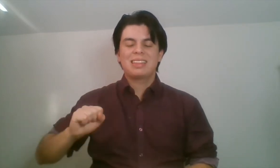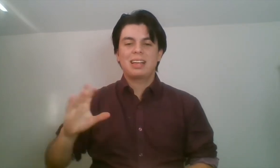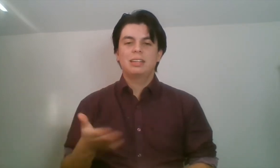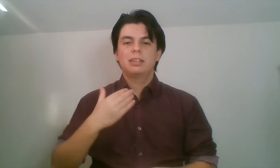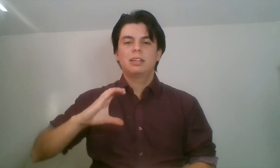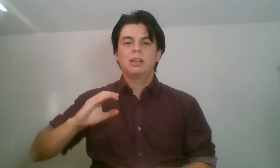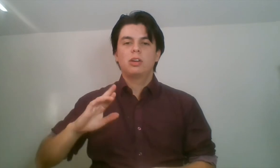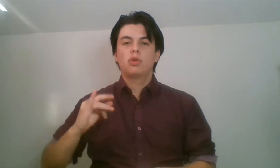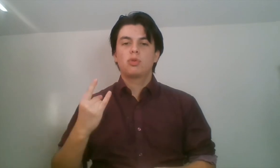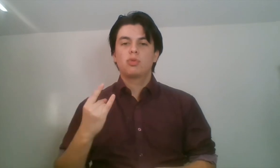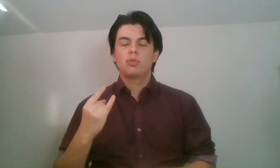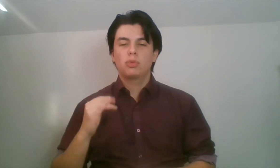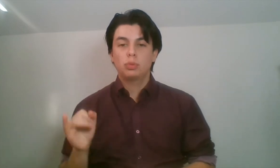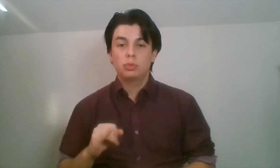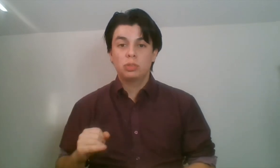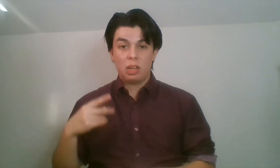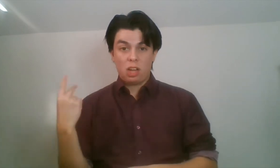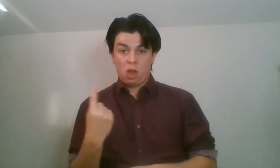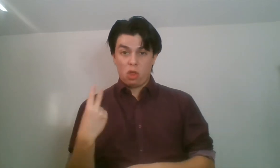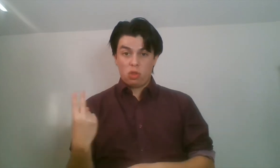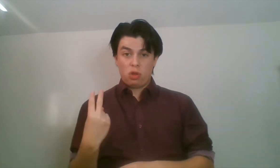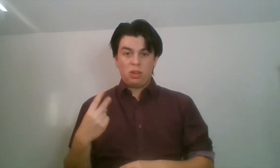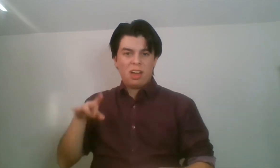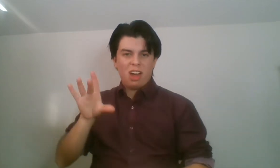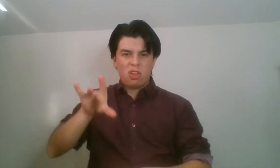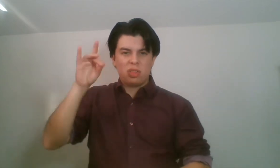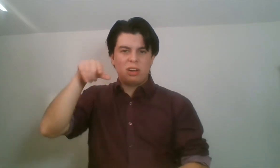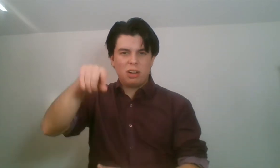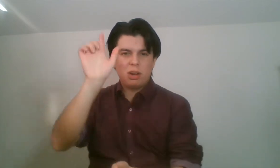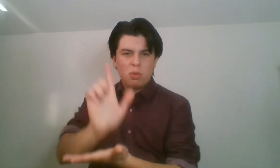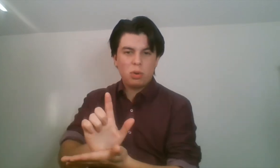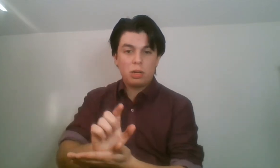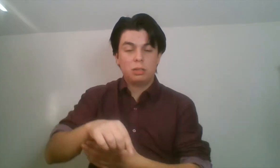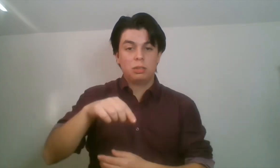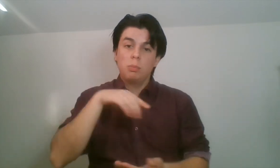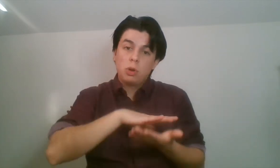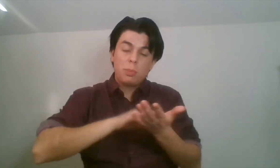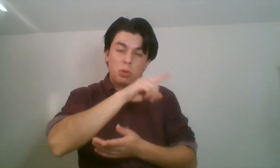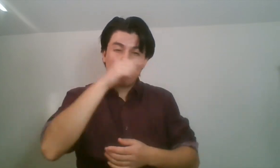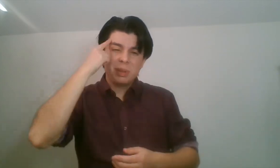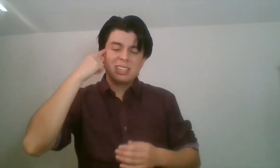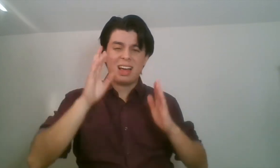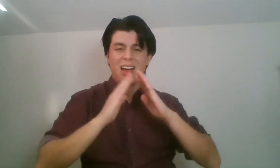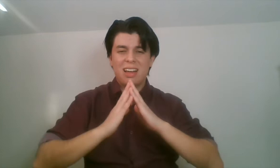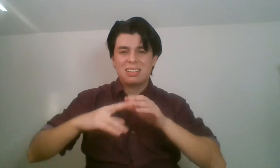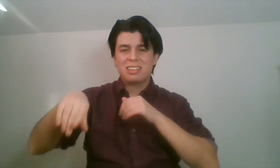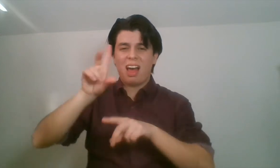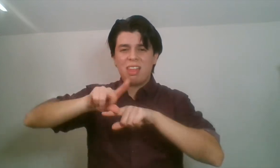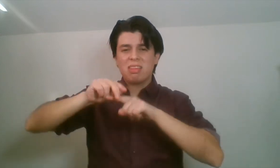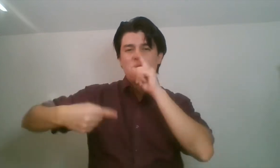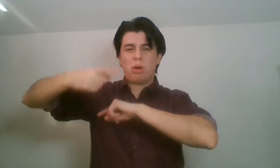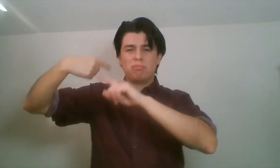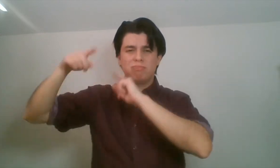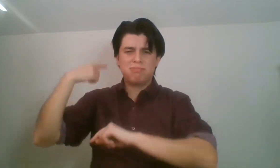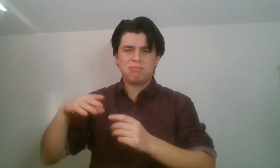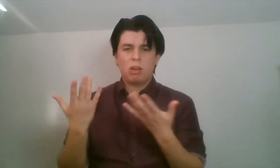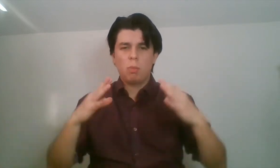en conversaciones, me imagino, largas conversaciones, encontraron este lugar que además era un